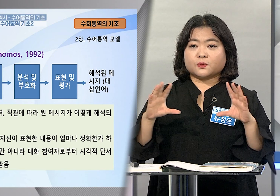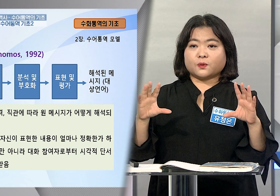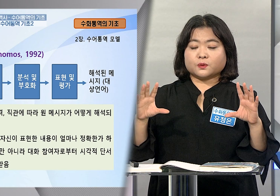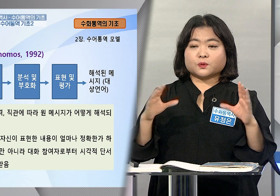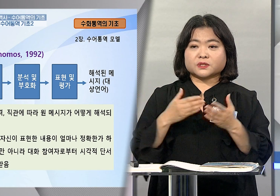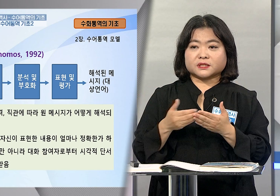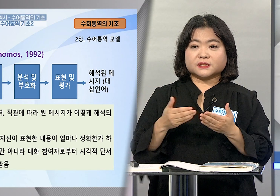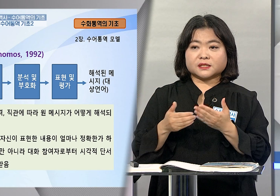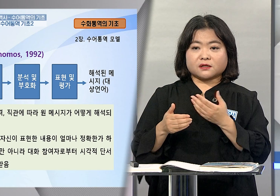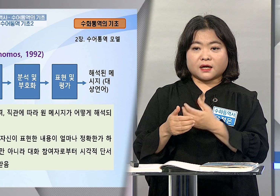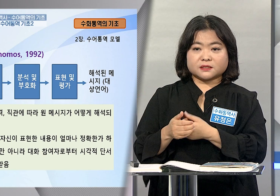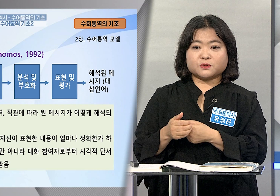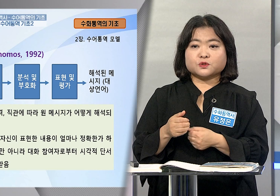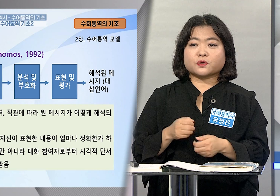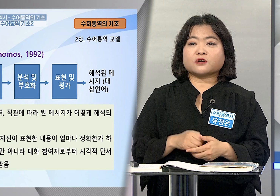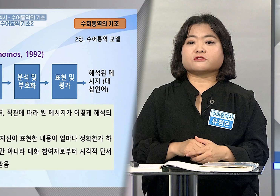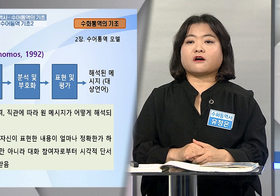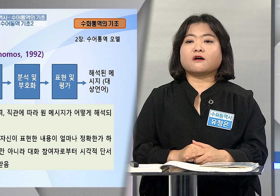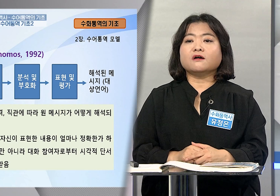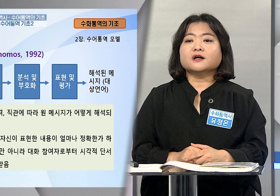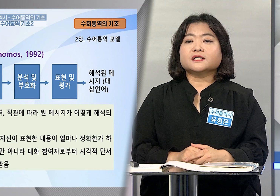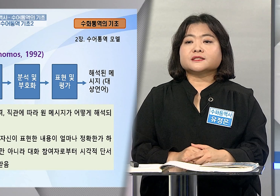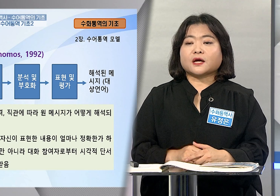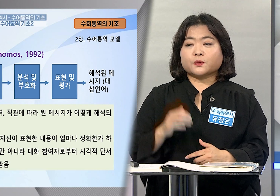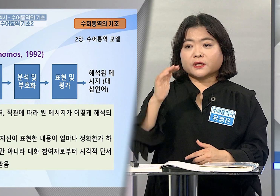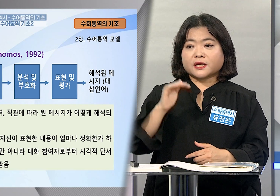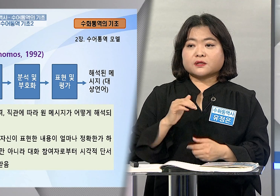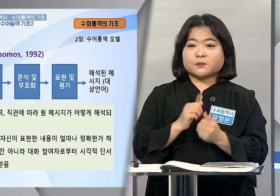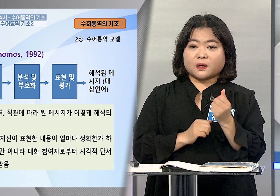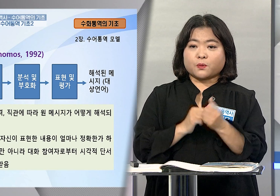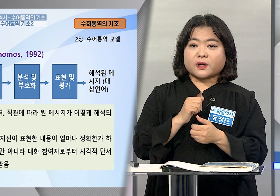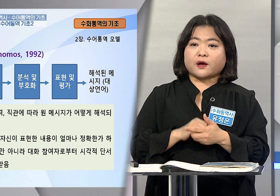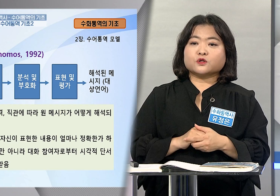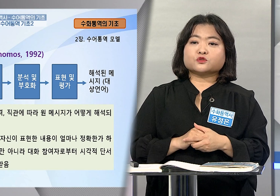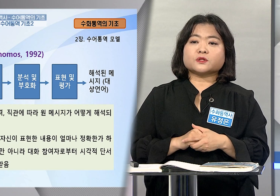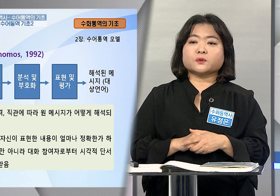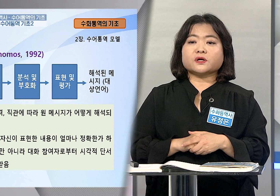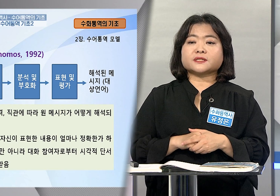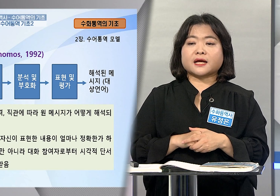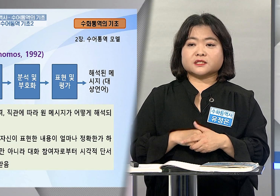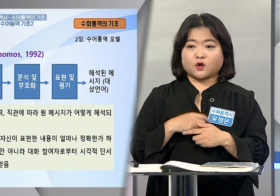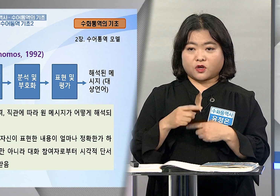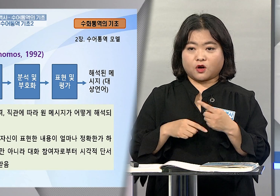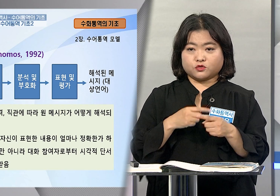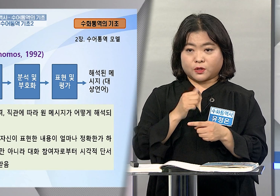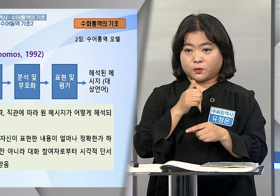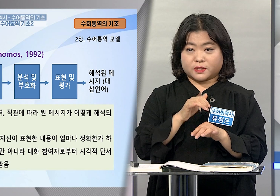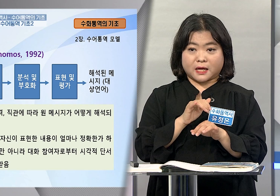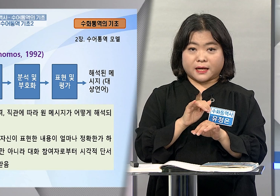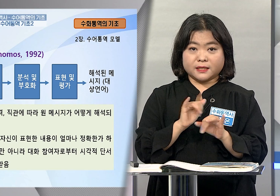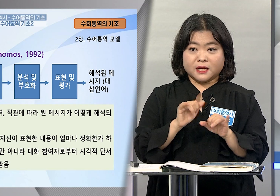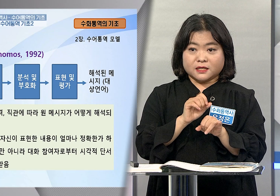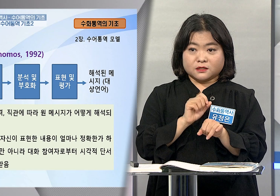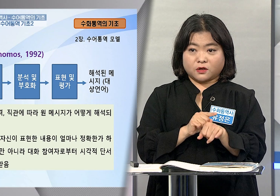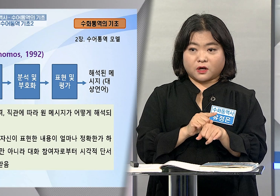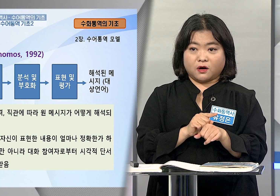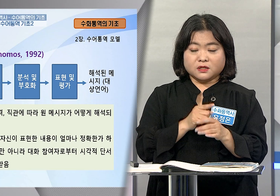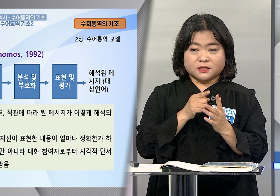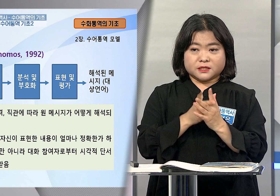것까지로 도식을 기억하시면 좋겠고요. 자, 여기에 대한 설명 한번 볼까요? 수화통역사의 성격, 수화통역사의 성격,